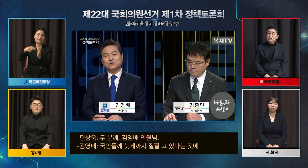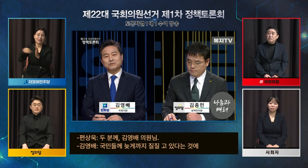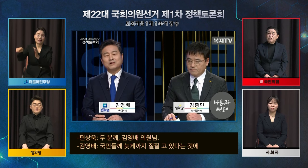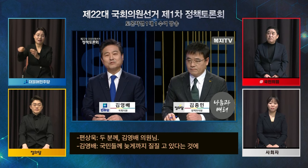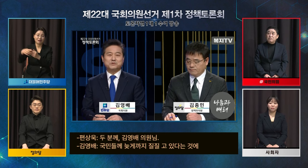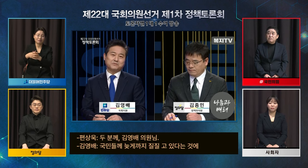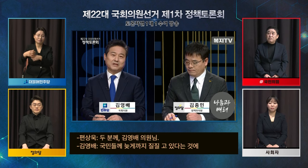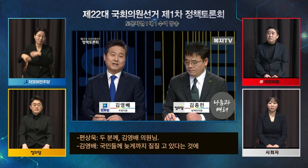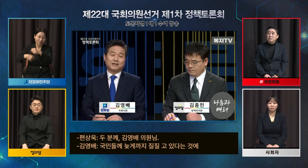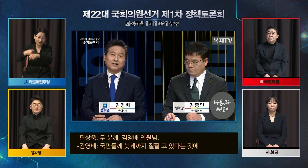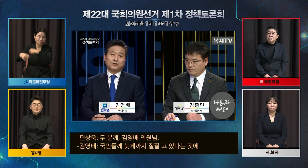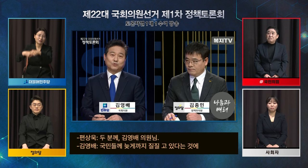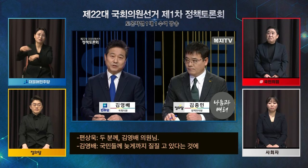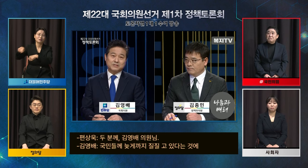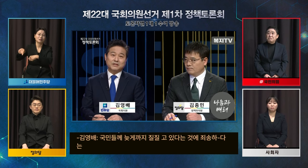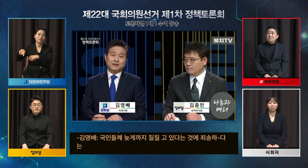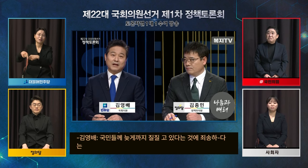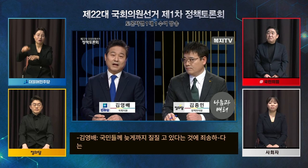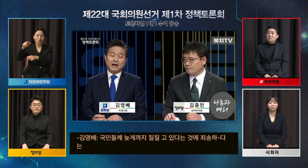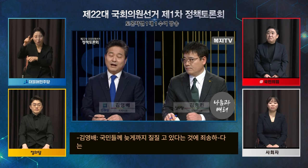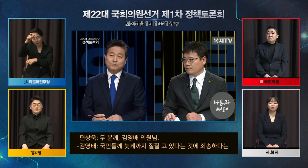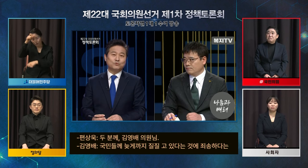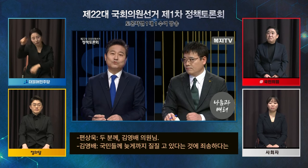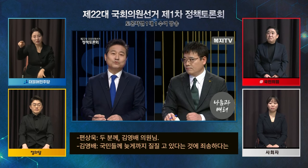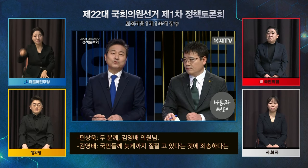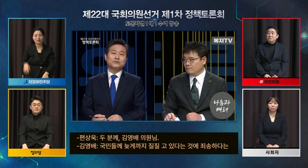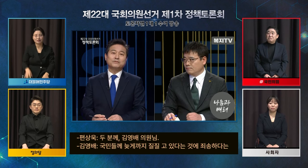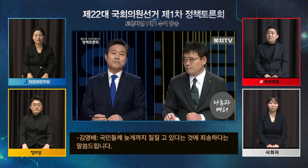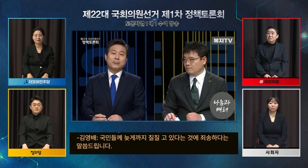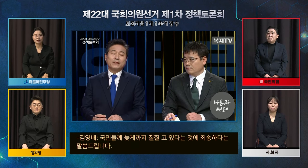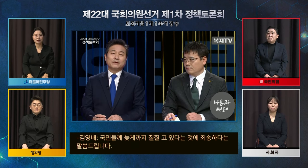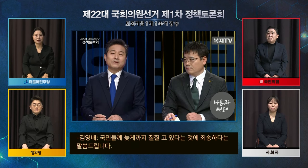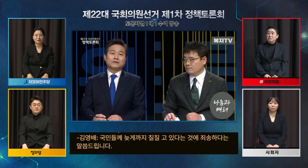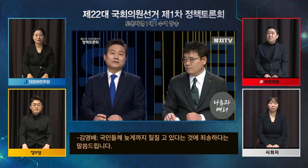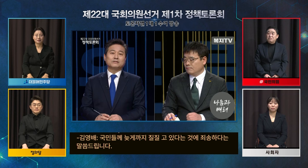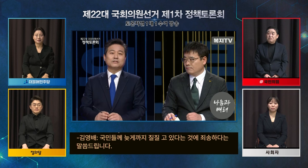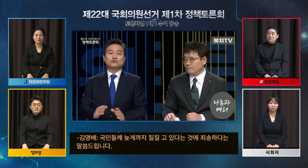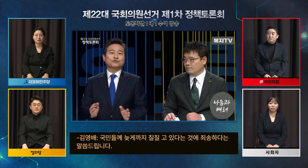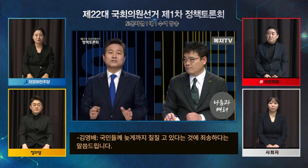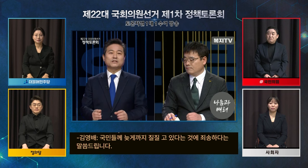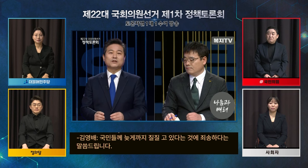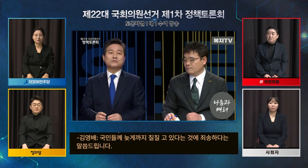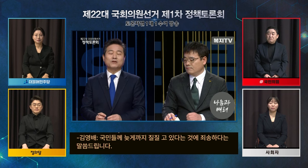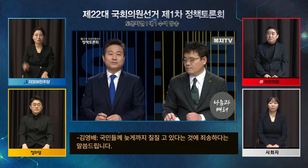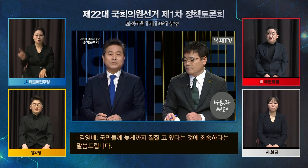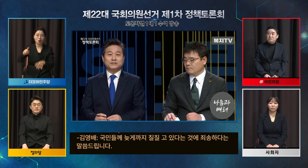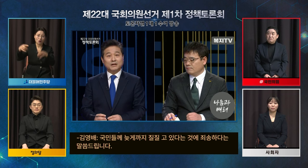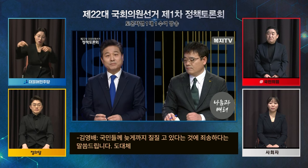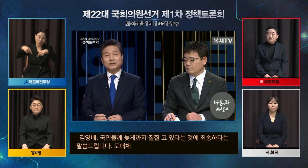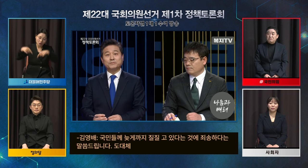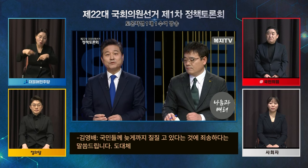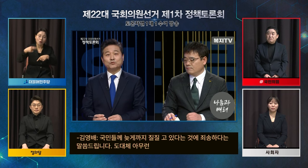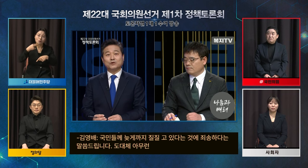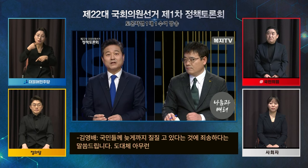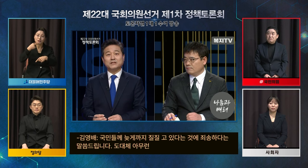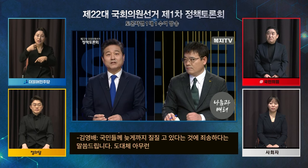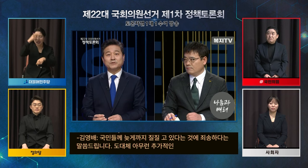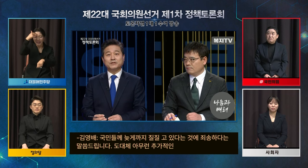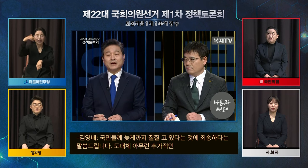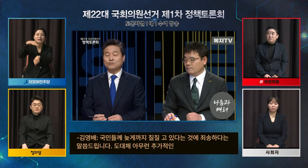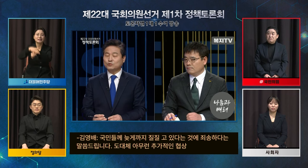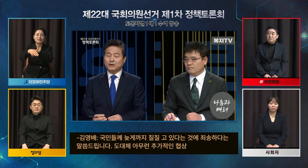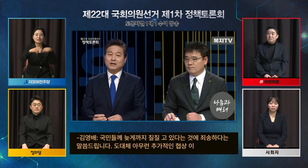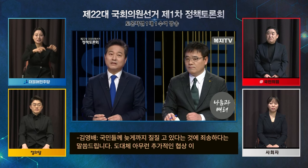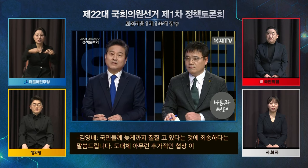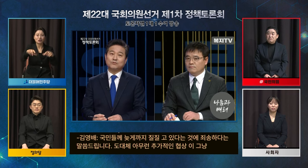침대 축구를 일관하고 있습니다. 도대체 아무런 추가적인 협상 없이 그냥 병립형으로 돌아가지